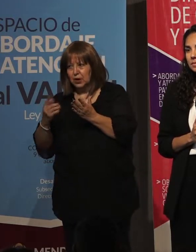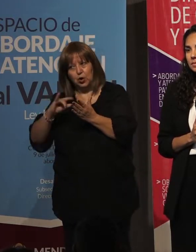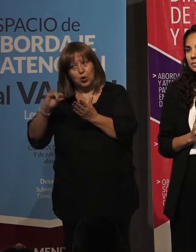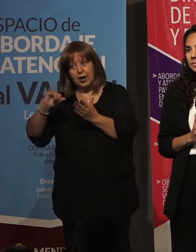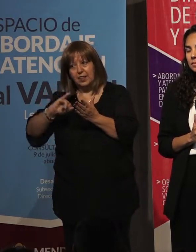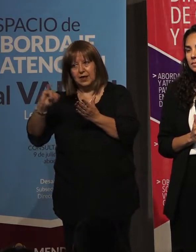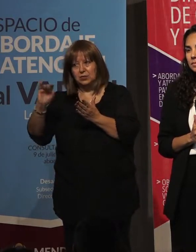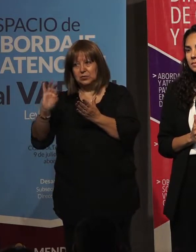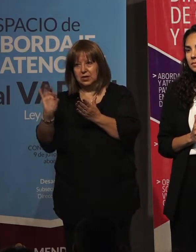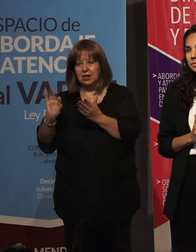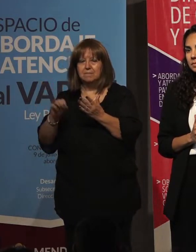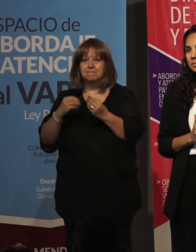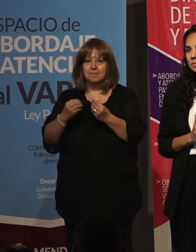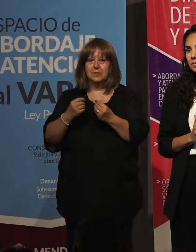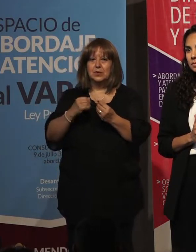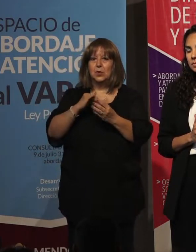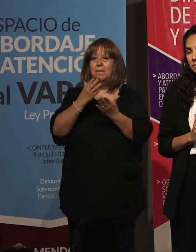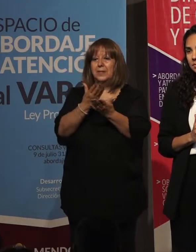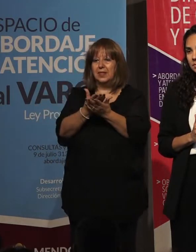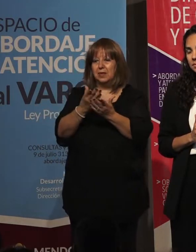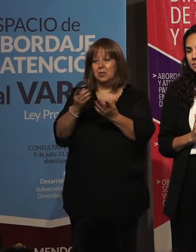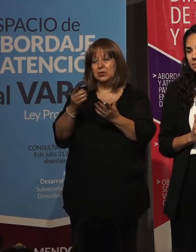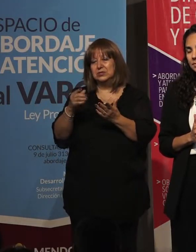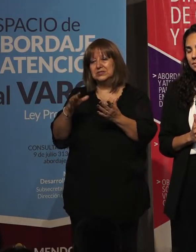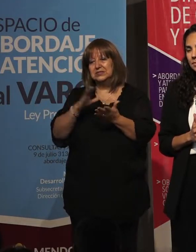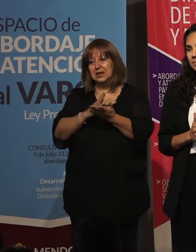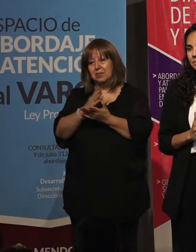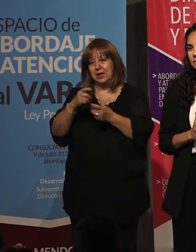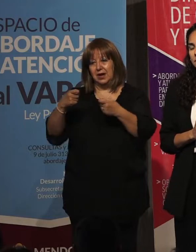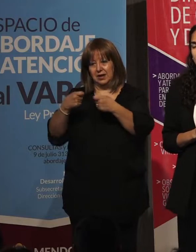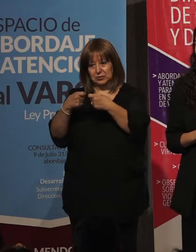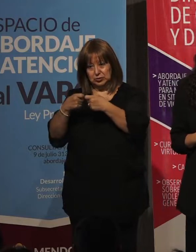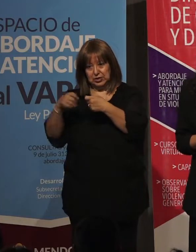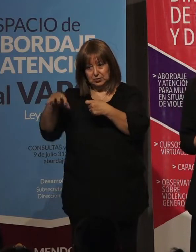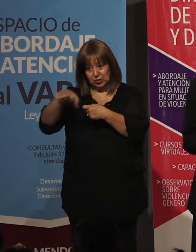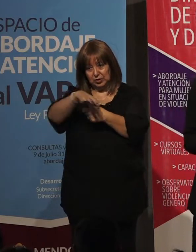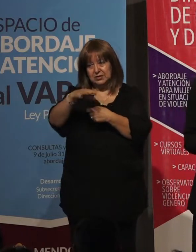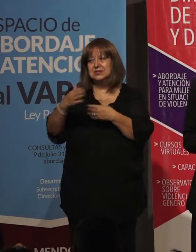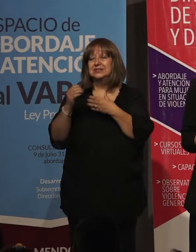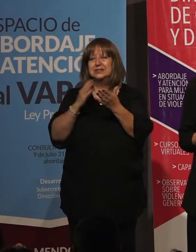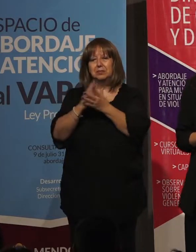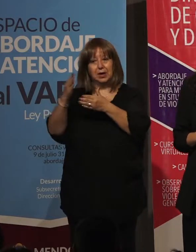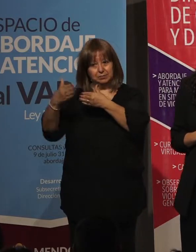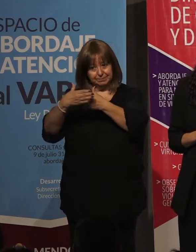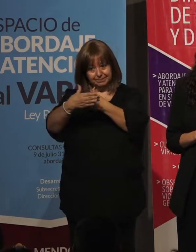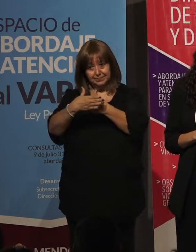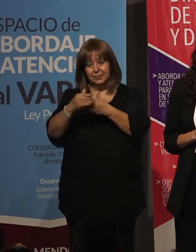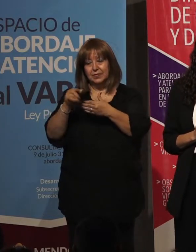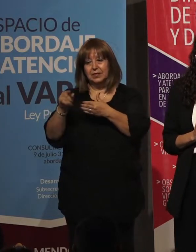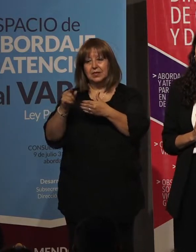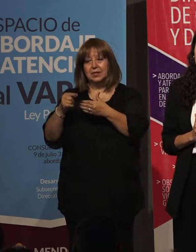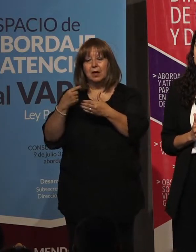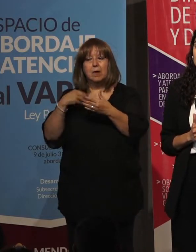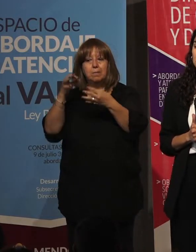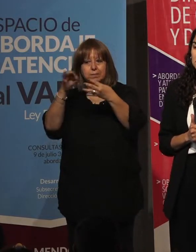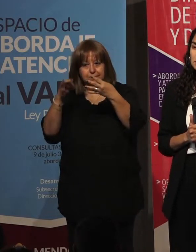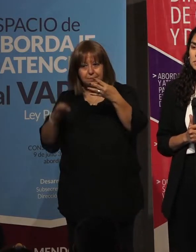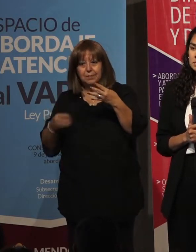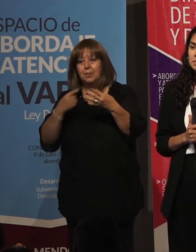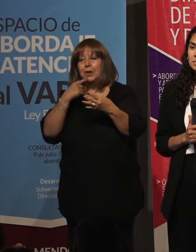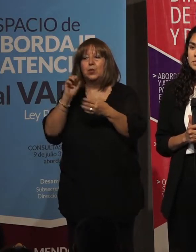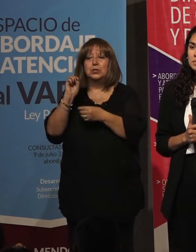pero también nosotros lo que recomendamos siempre con las organizaciones sociales, que tenemos mucha cercanía, es hacer un relevamiento, que le